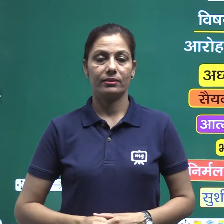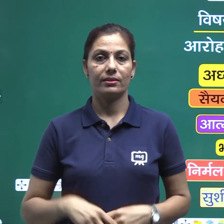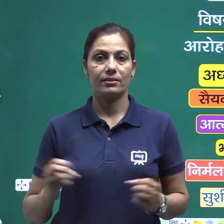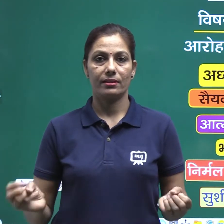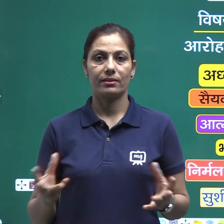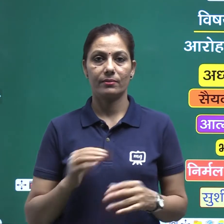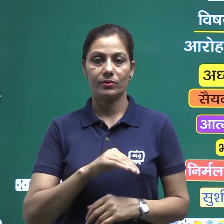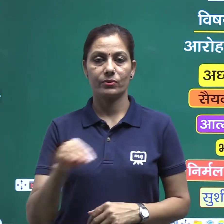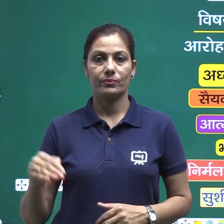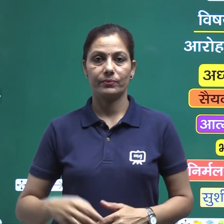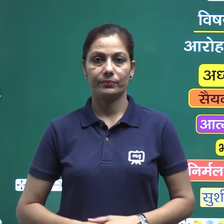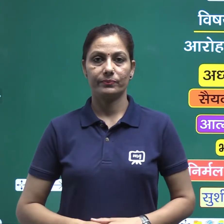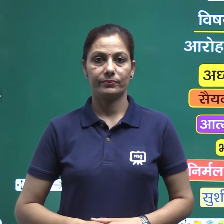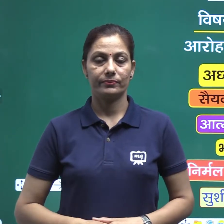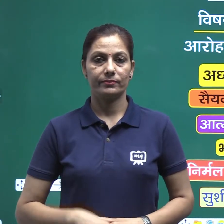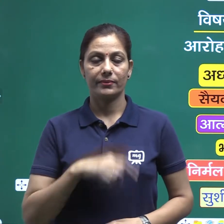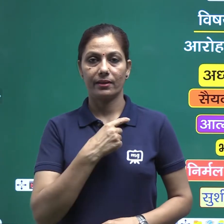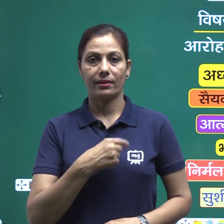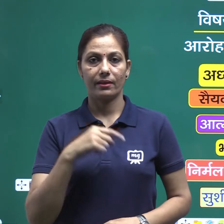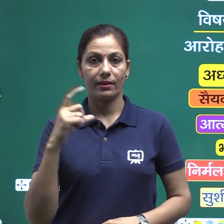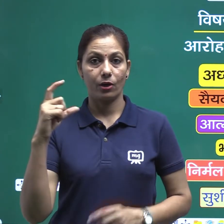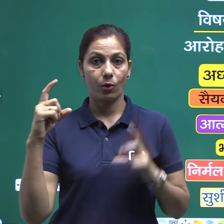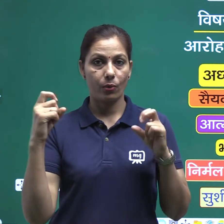शुरू करें बच्चों। ये हैं